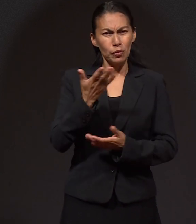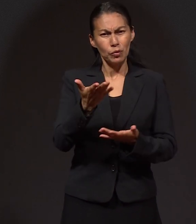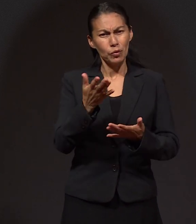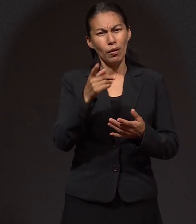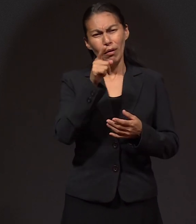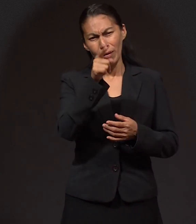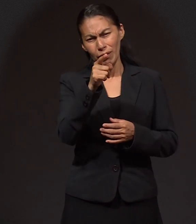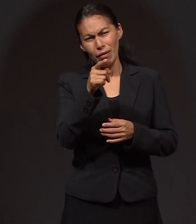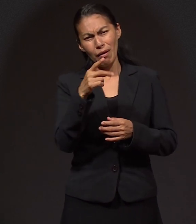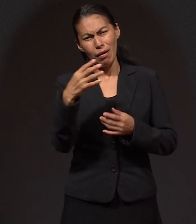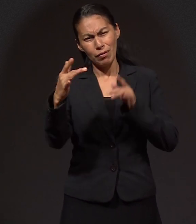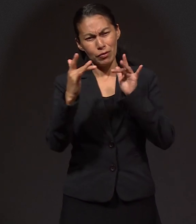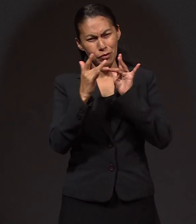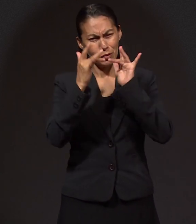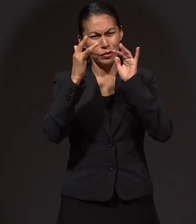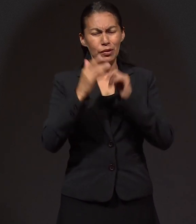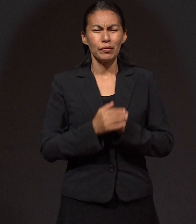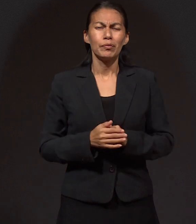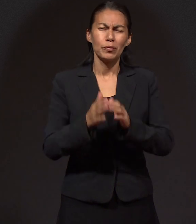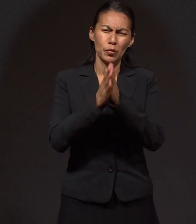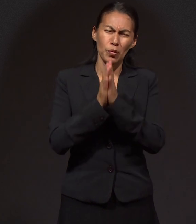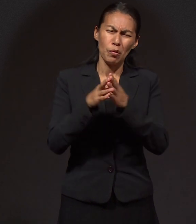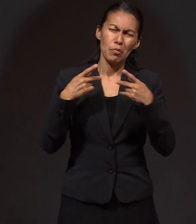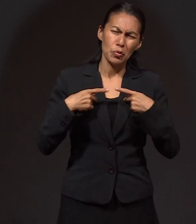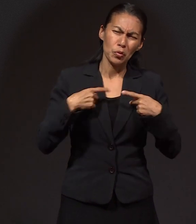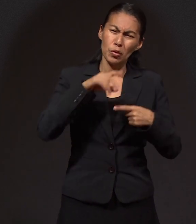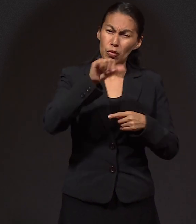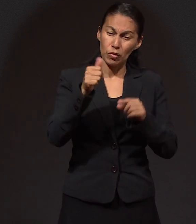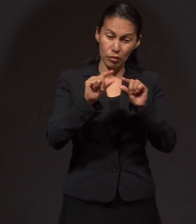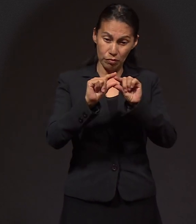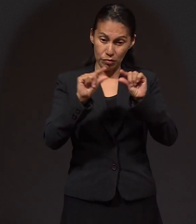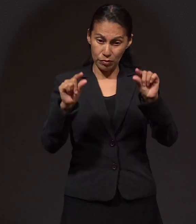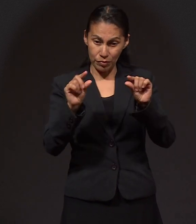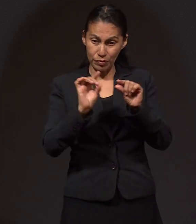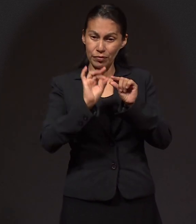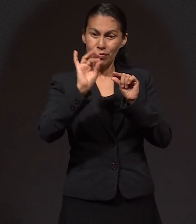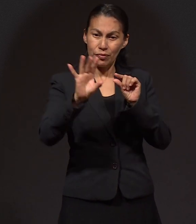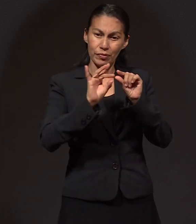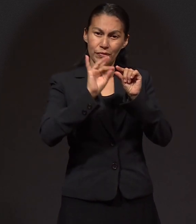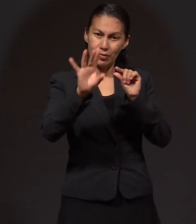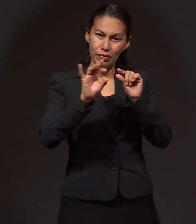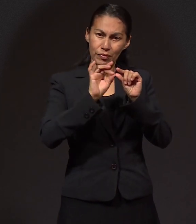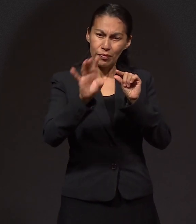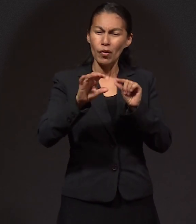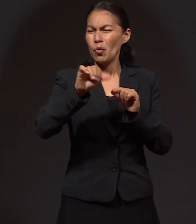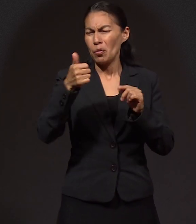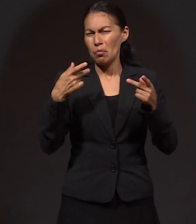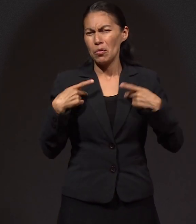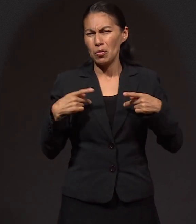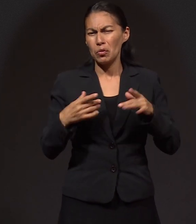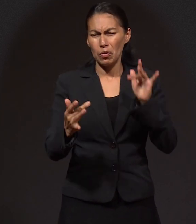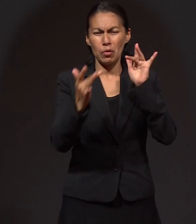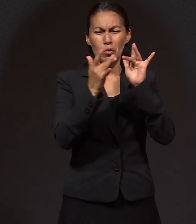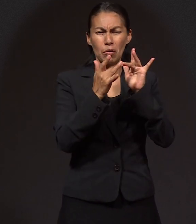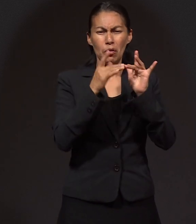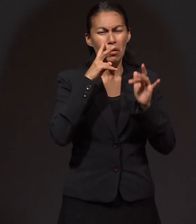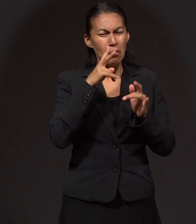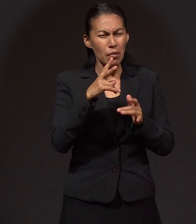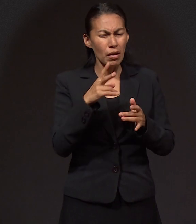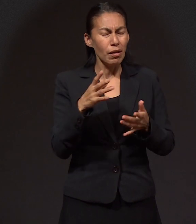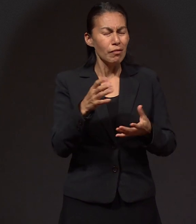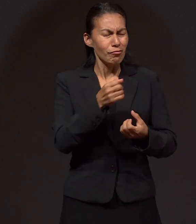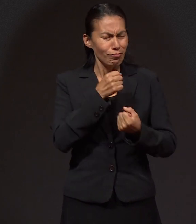nos da mucho gusto que nos vean desde allá. Comparte el link para que vean la